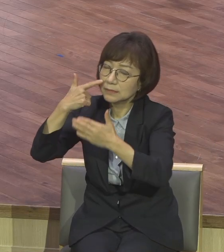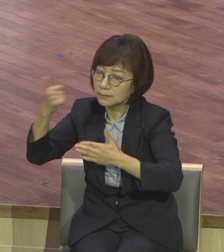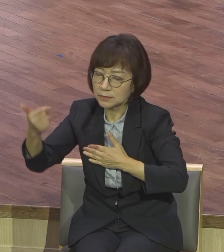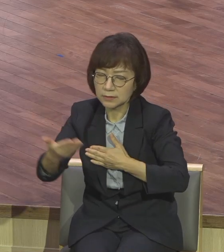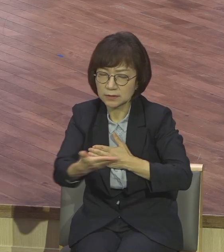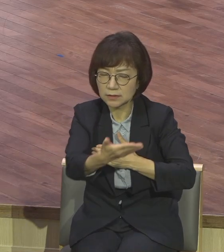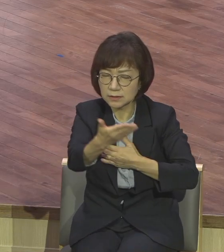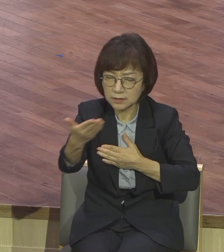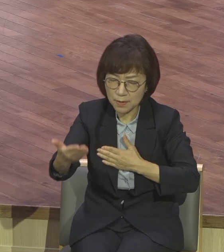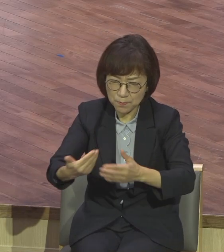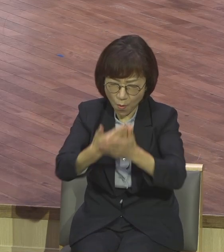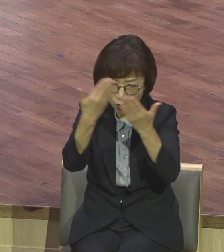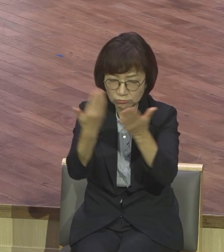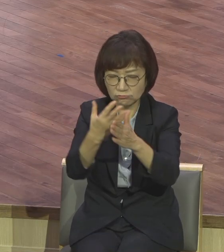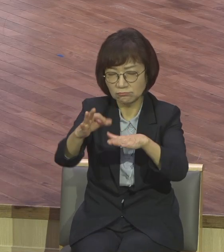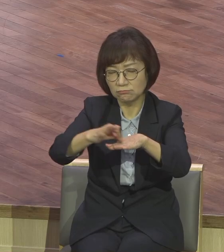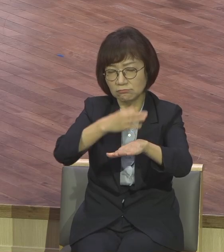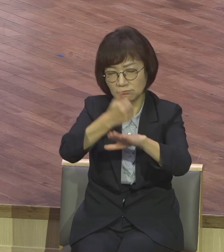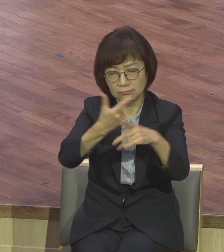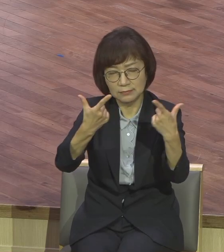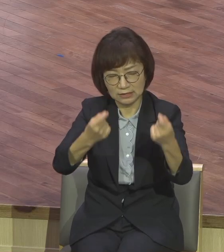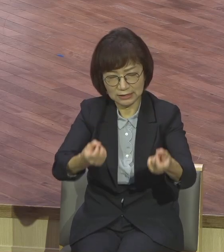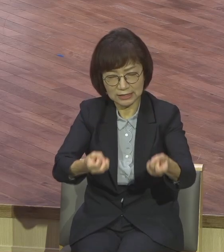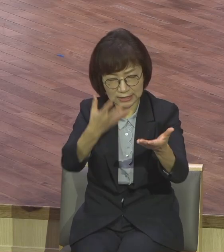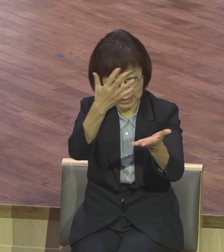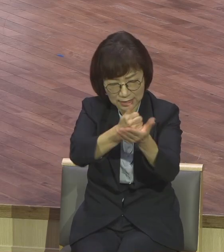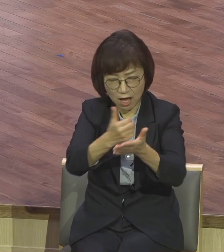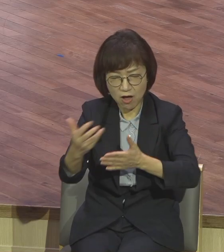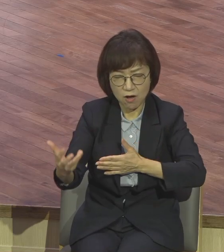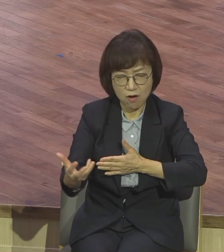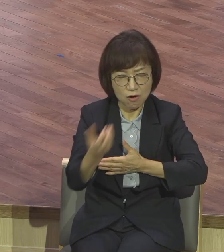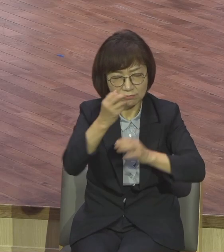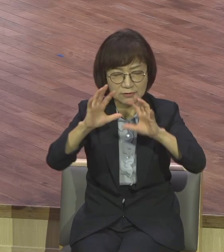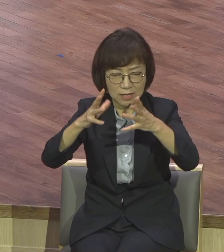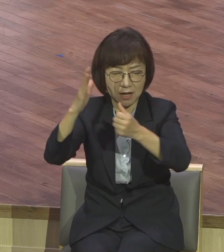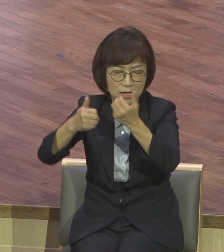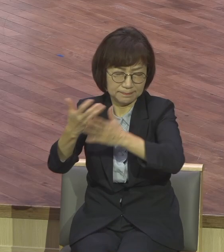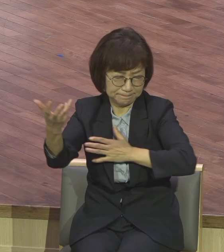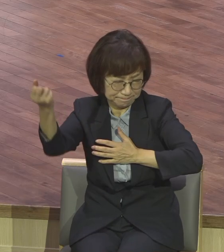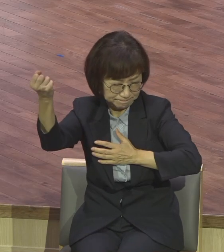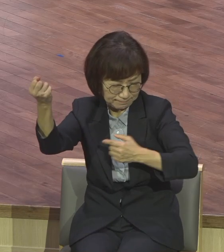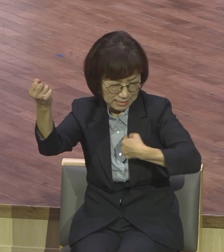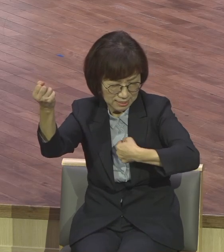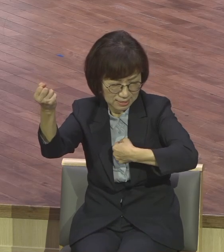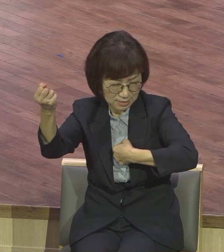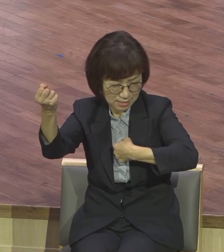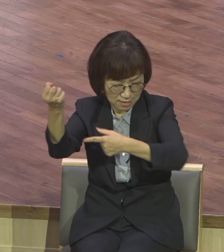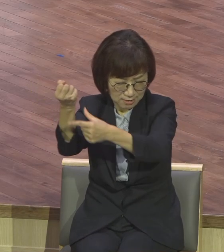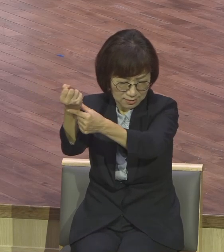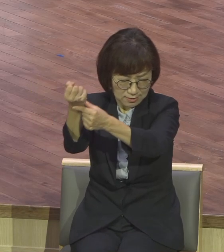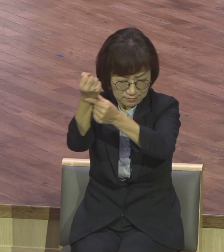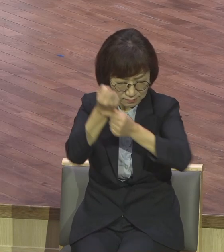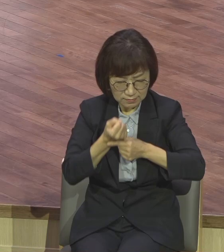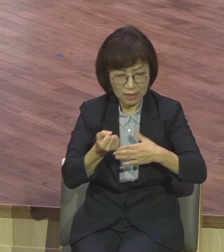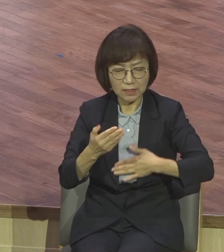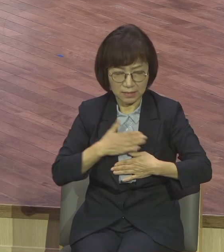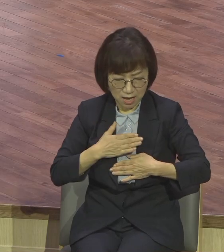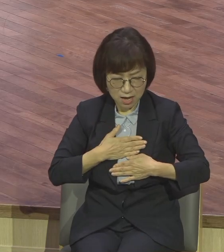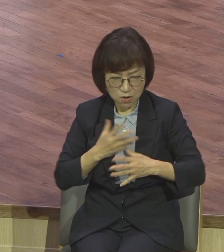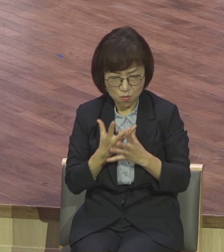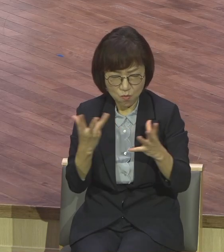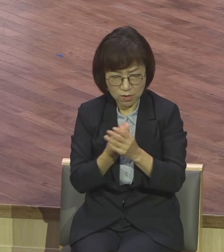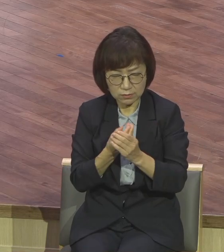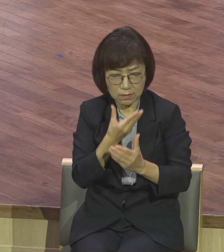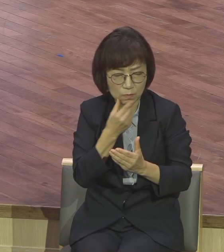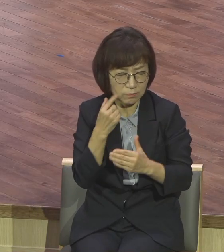이유불문 왕같은 제사장 거룩한 나라 하나님의 소유된 내가 완전 복음